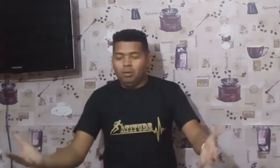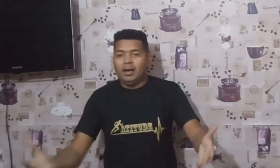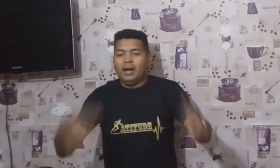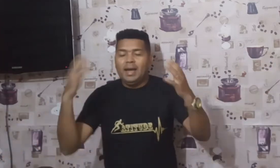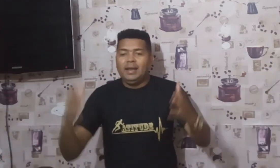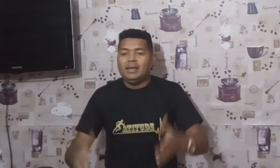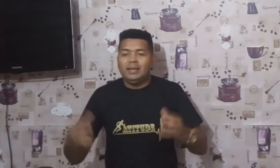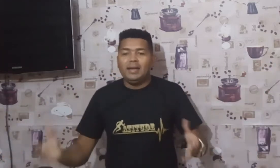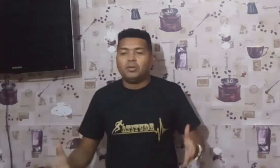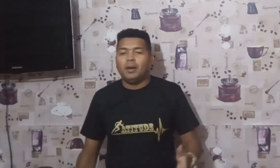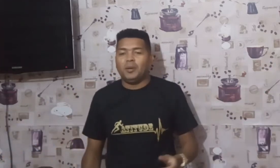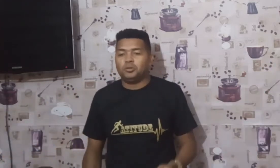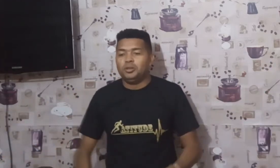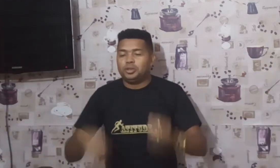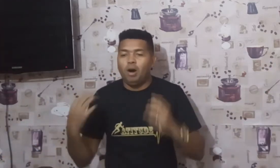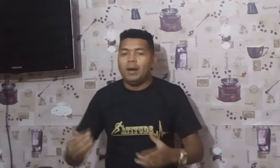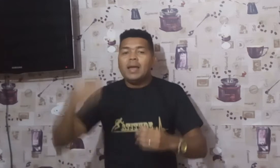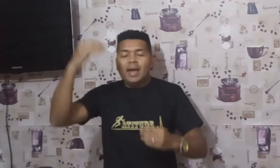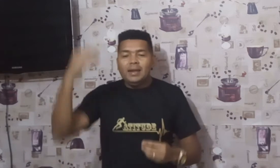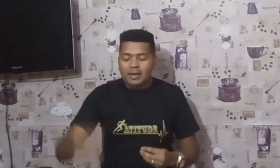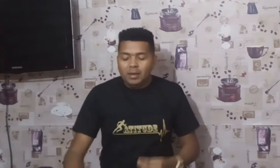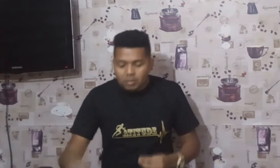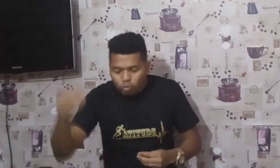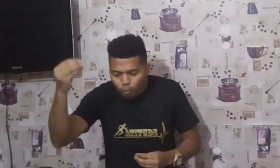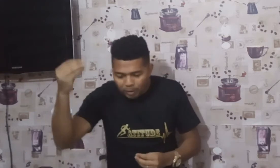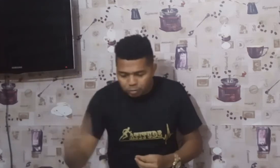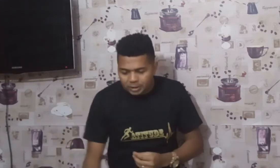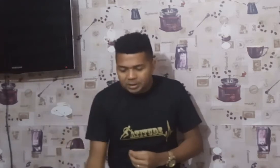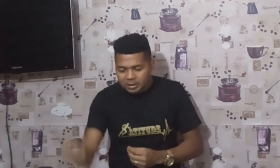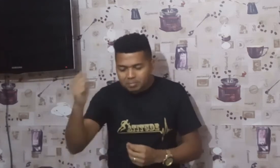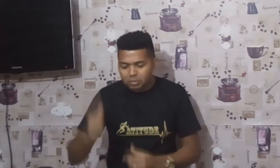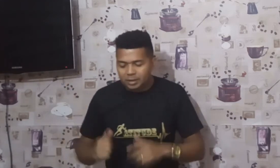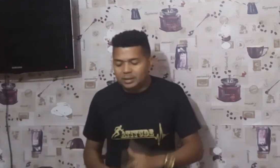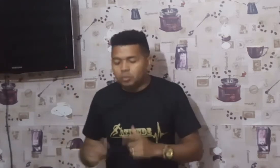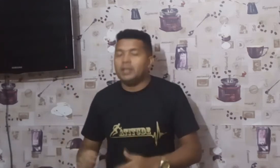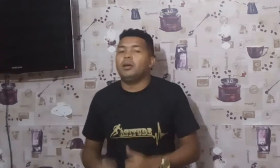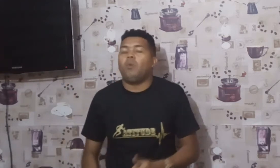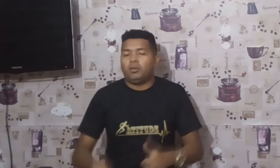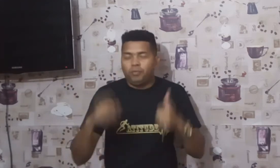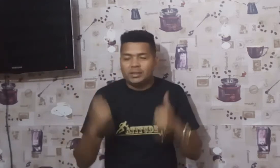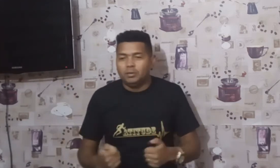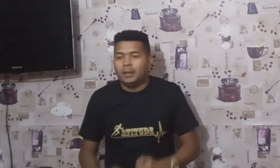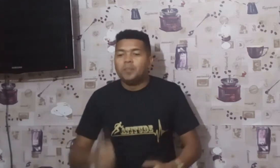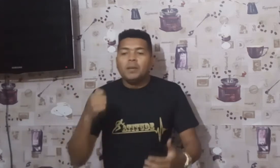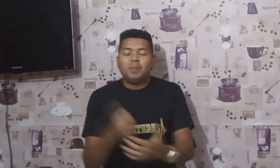Agora é lei. Lei o quê, pastor Djalma? É lei do pastor Cezinha de 1344. Fazer o quê?